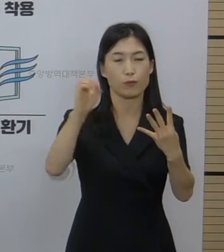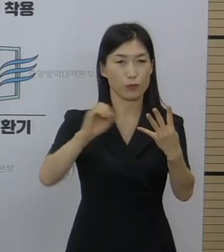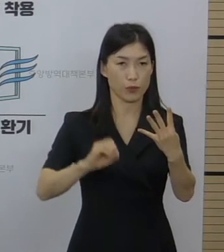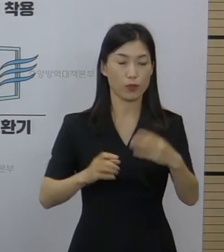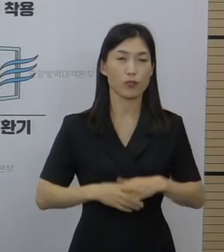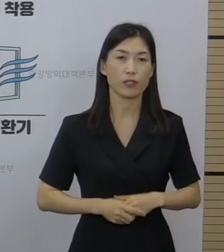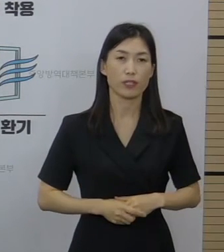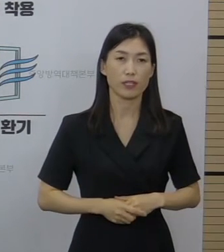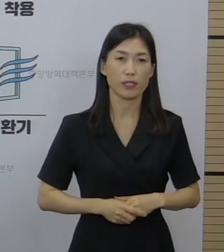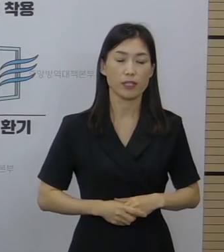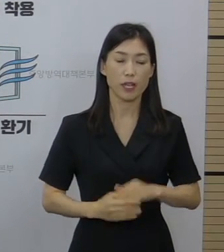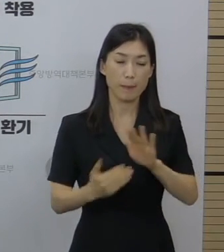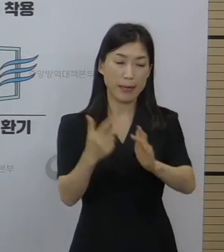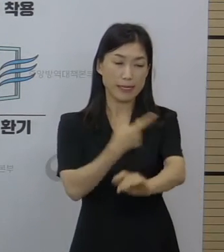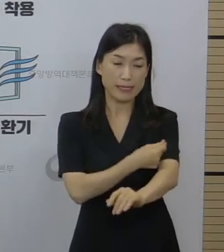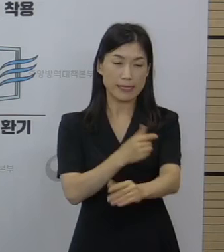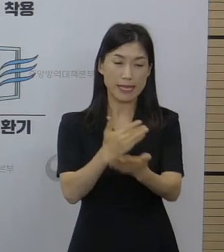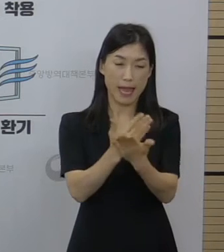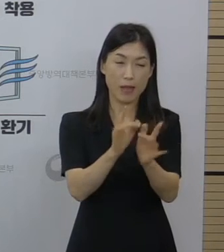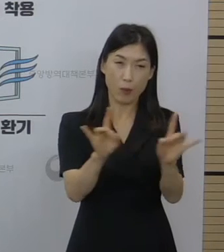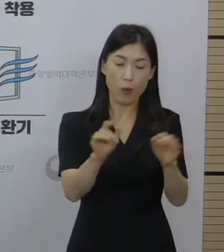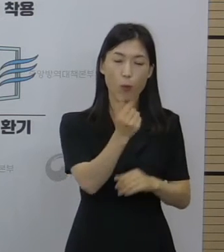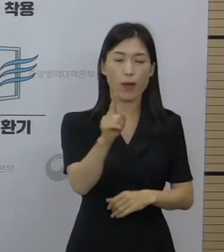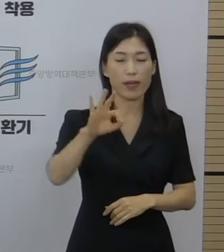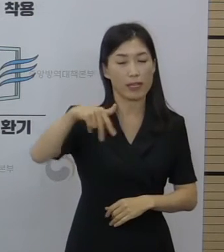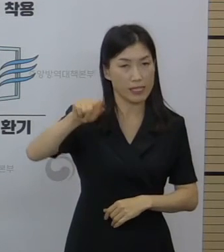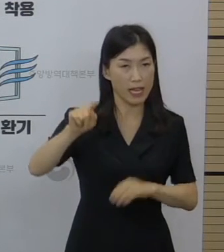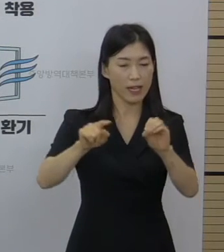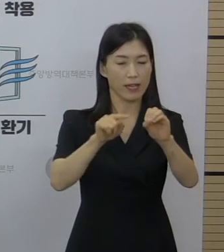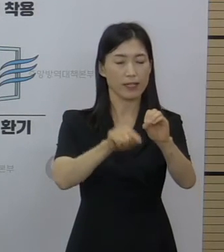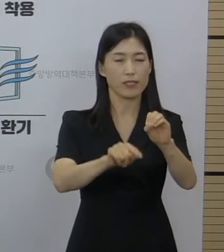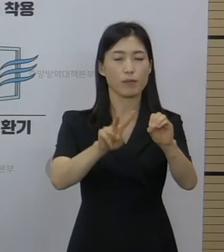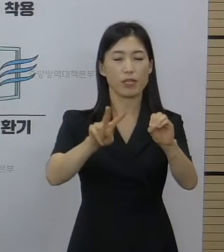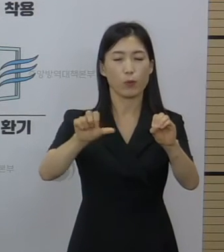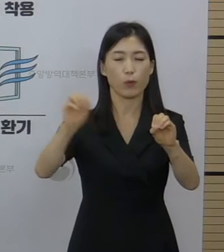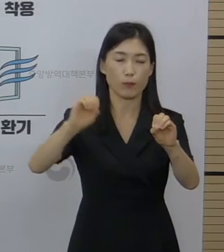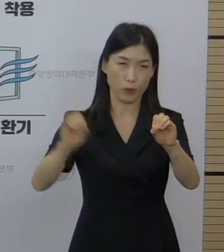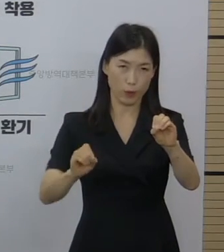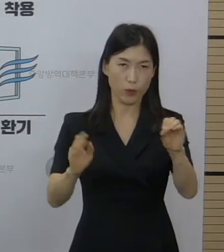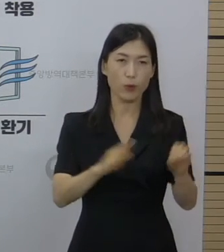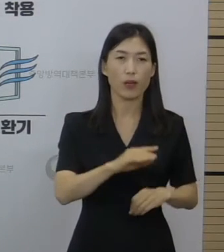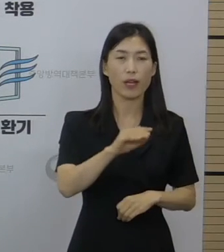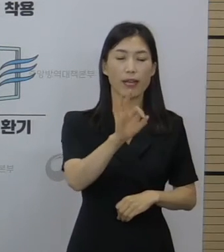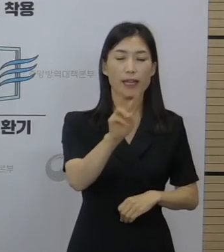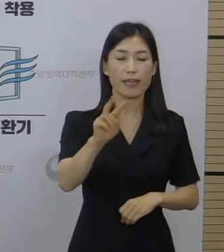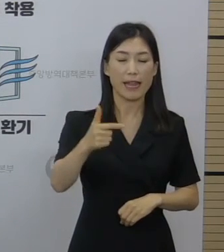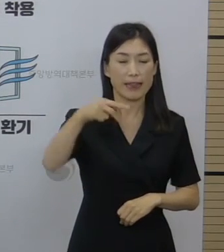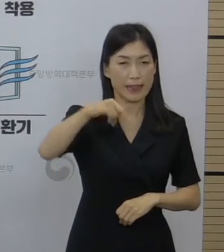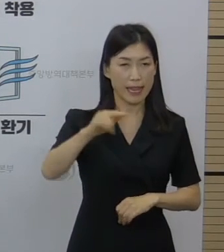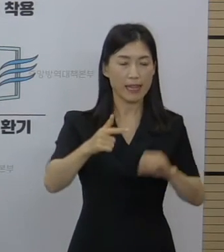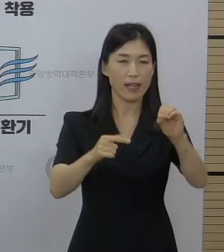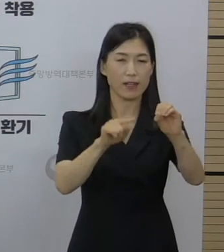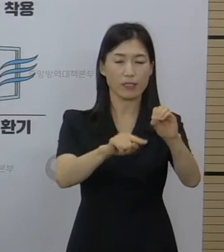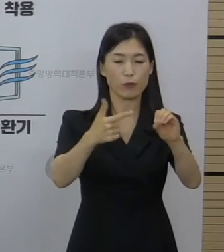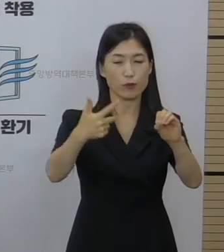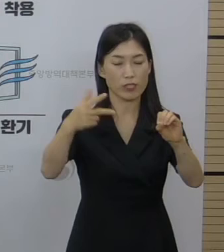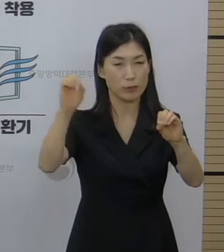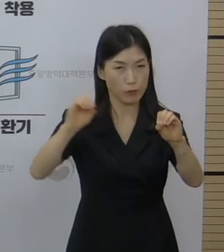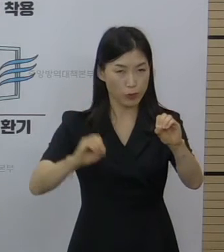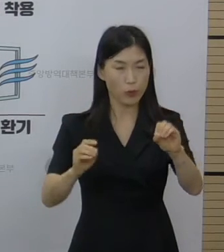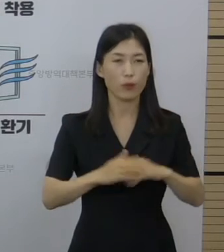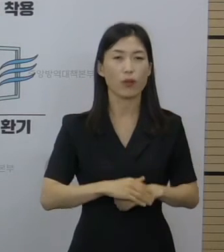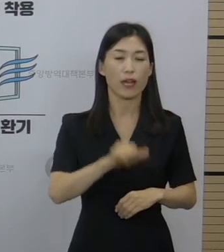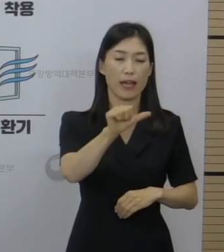4.9%였습니다. 백신 종류별로는 화이자 백신이 0.25%, 얀센이